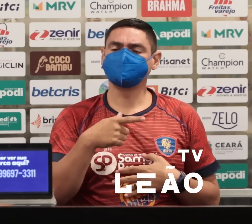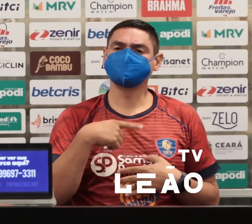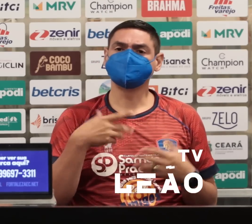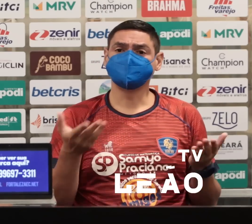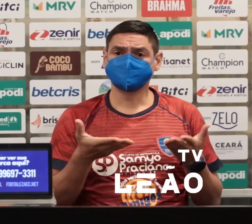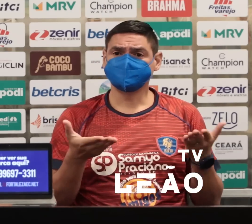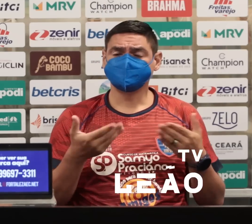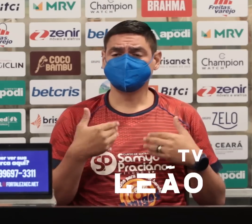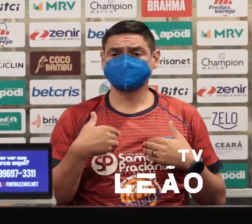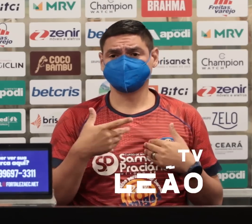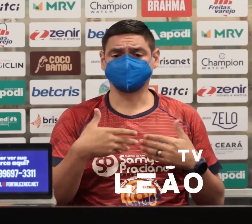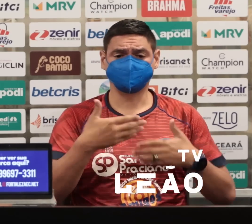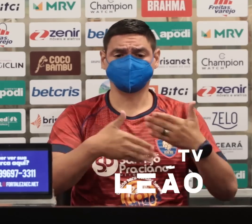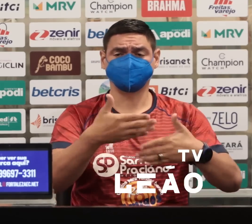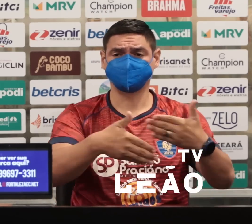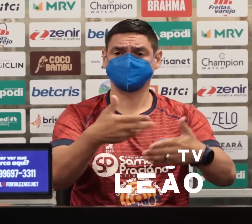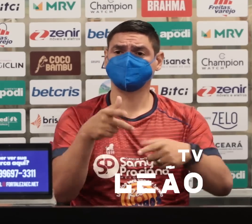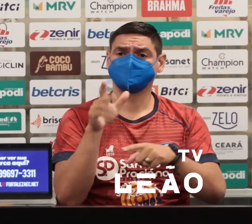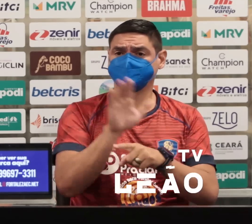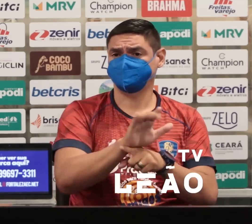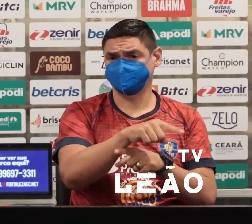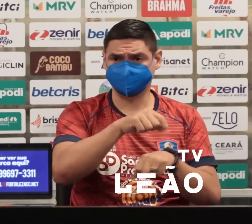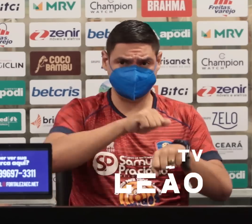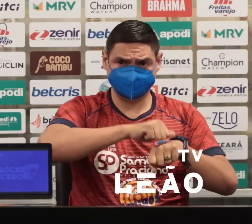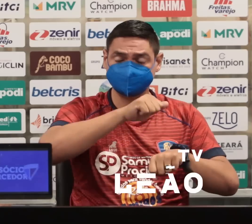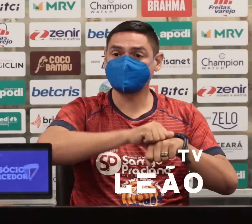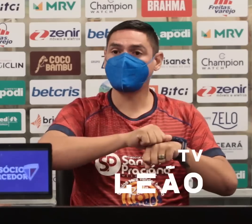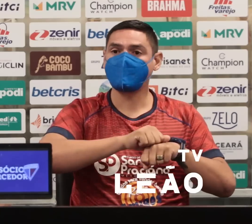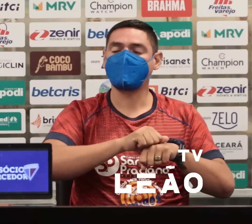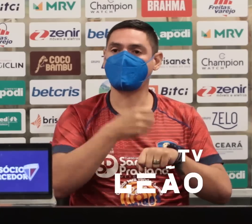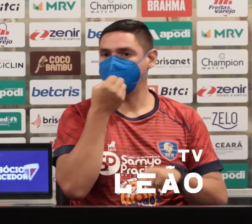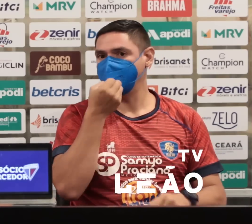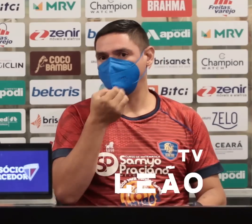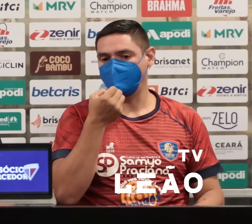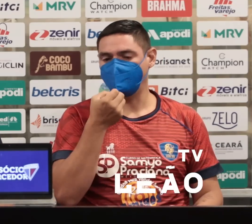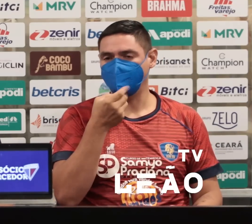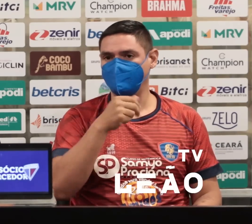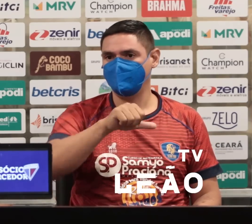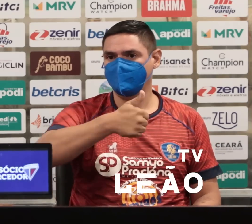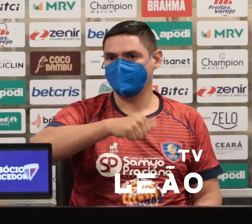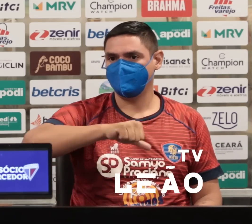protegidos por el funcionamiento de Chimi. Y son buenos jugadores